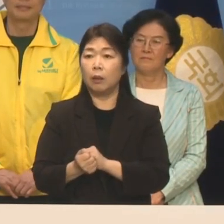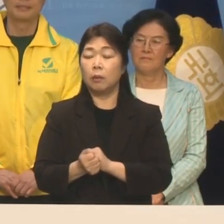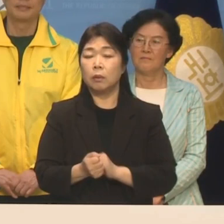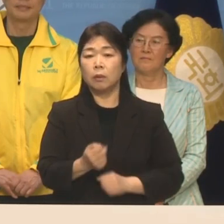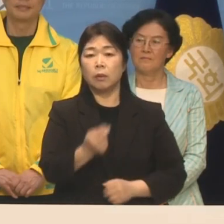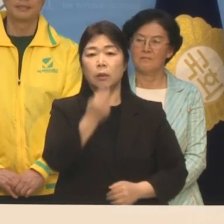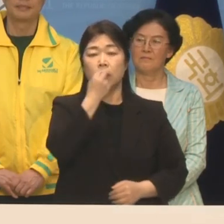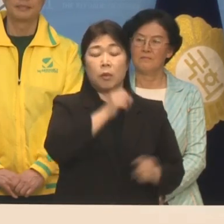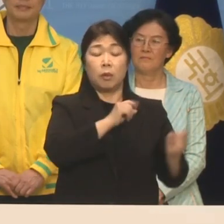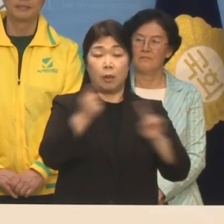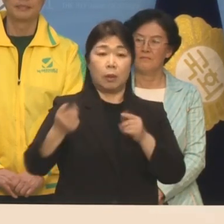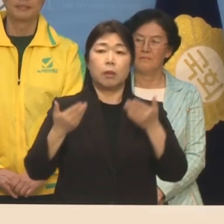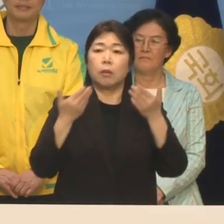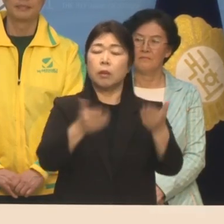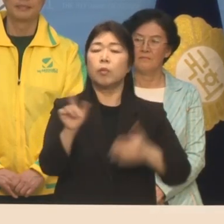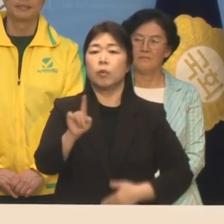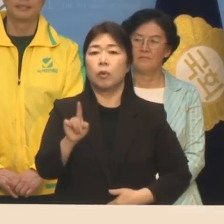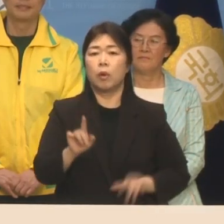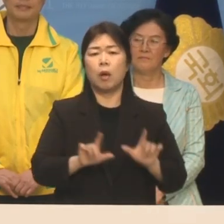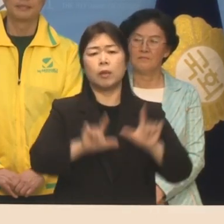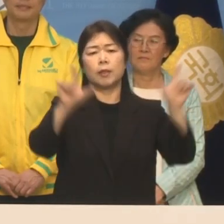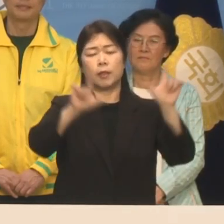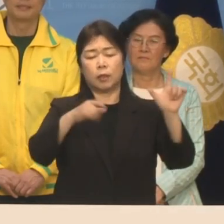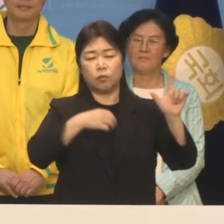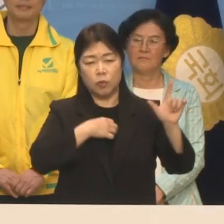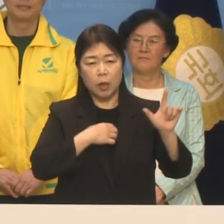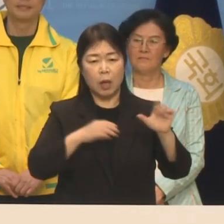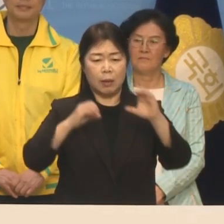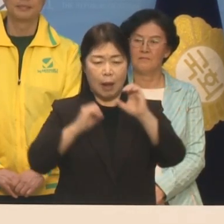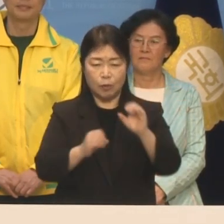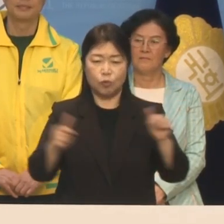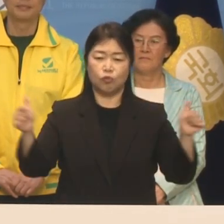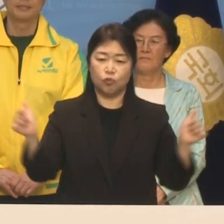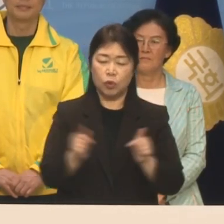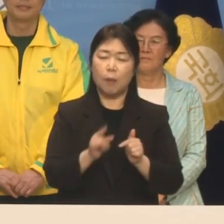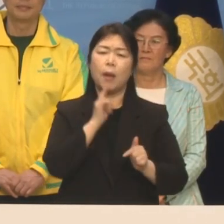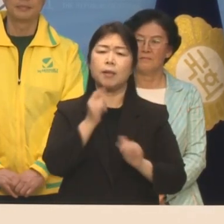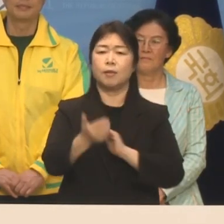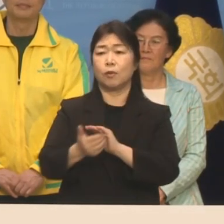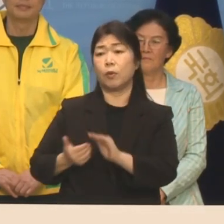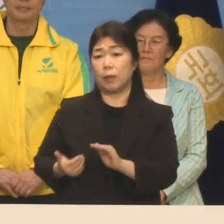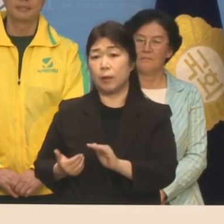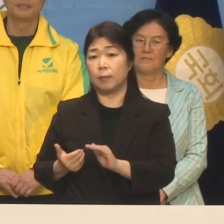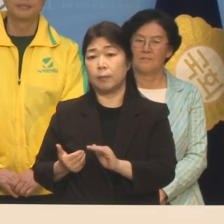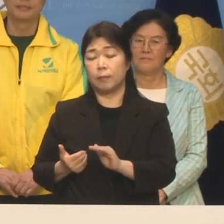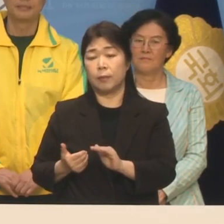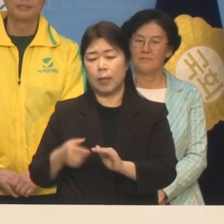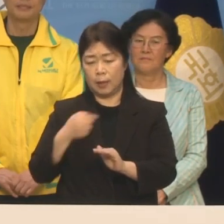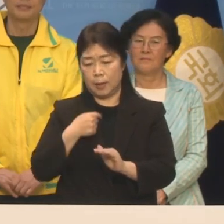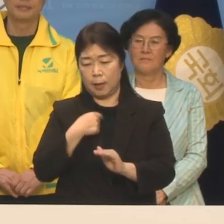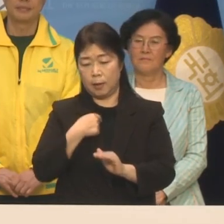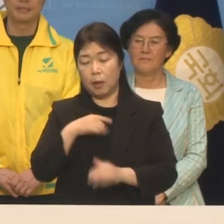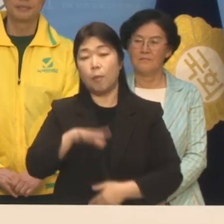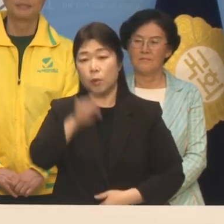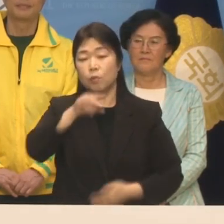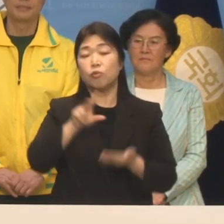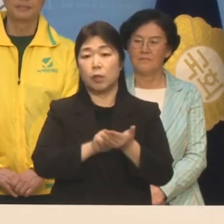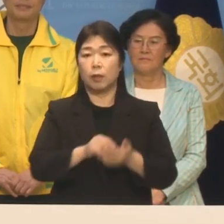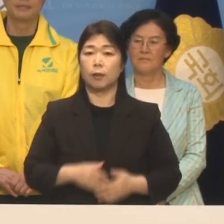생명을 살리는 것은 기후위기니 탄소 중립이니 이런 말을 이전에 정말 나 자신의 문제이기 때문에